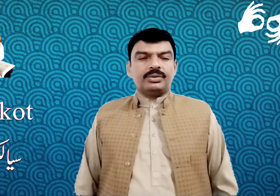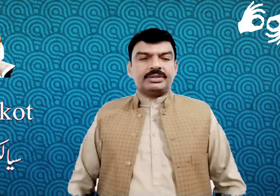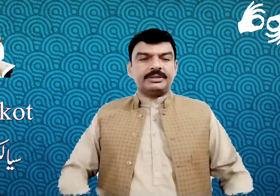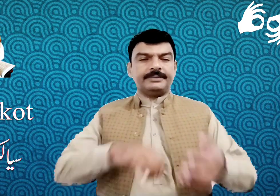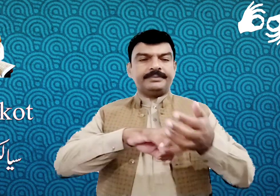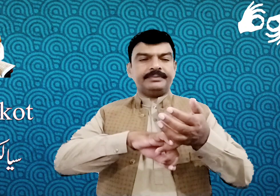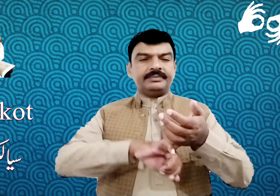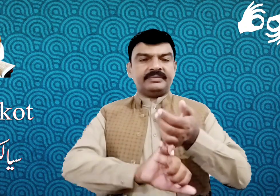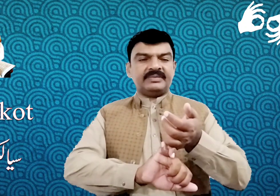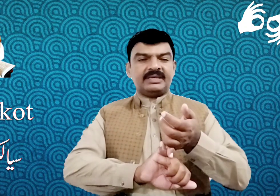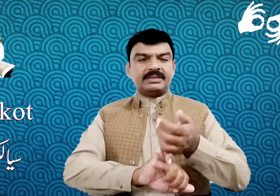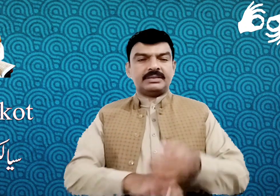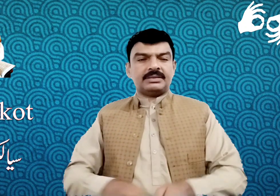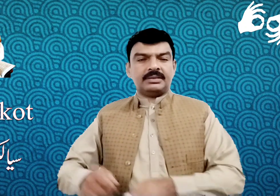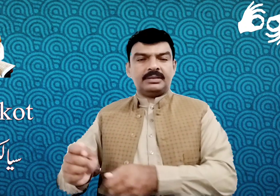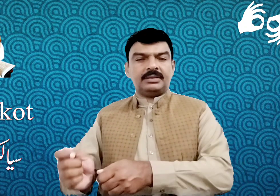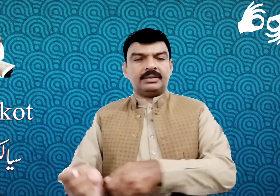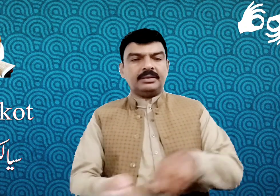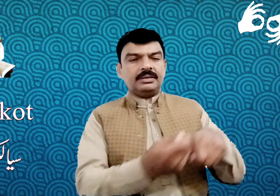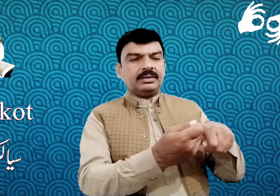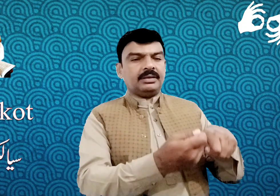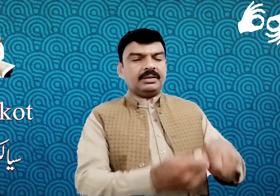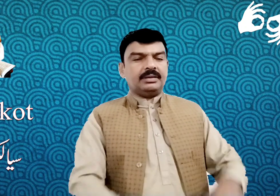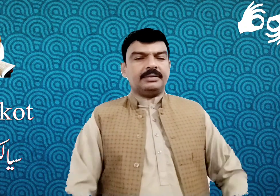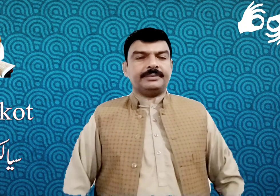सियालकोट एस खेल